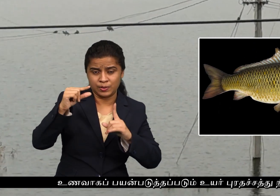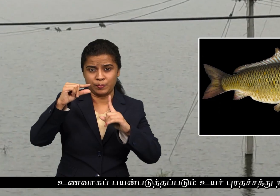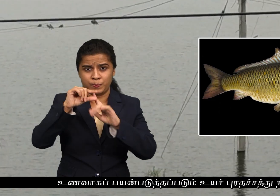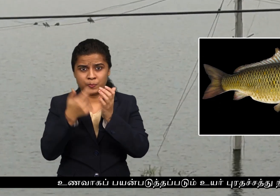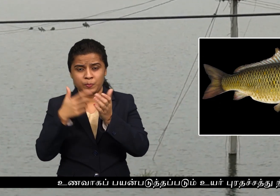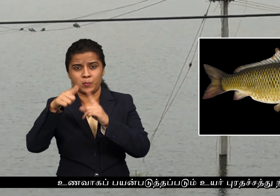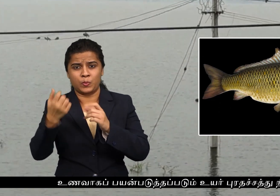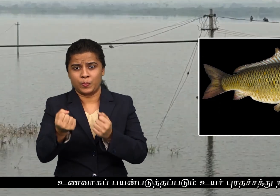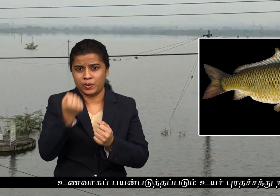புரதச்சத்து நிறைந்த மீன்.